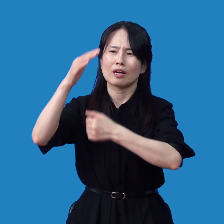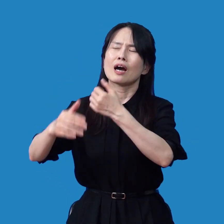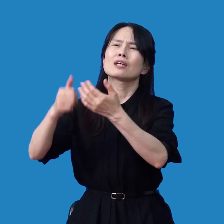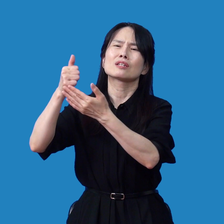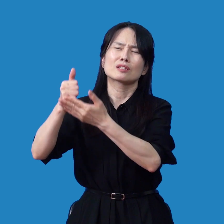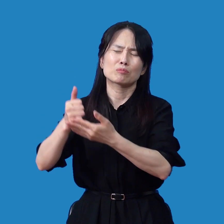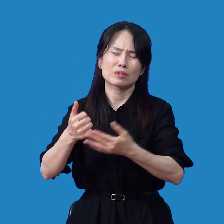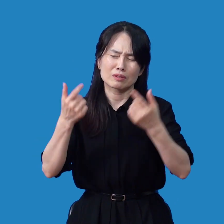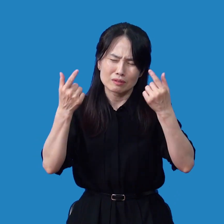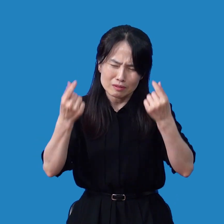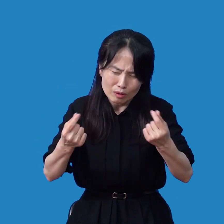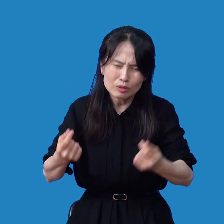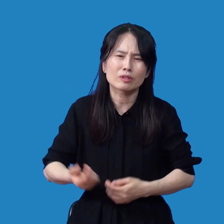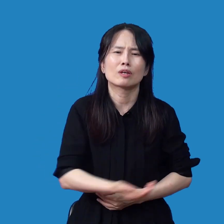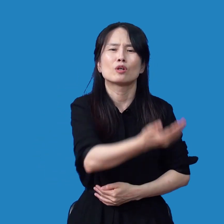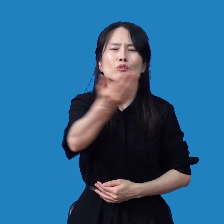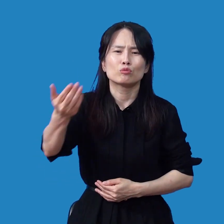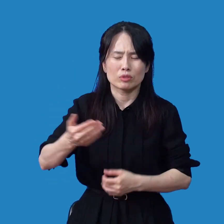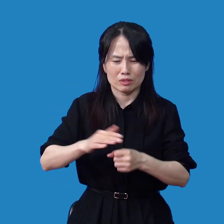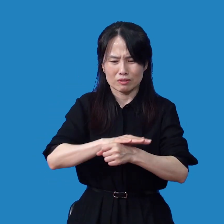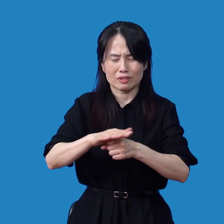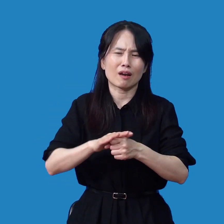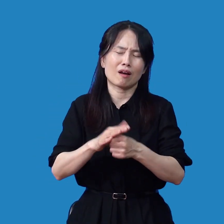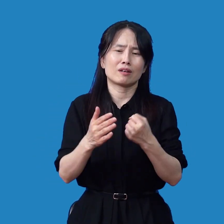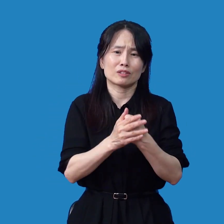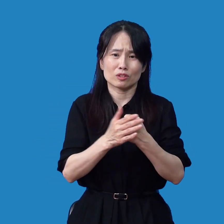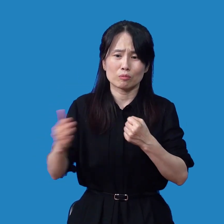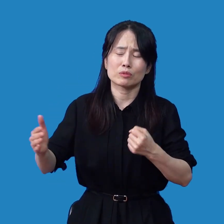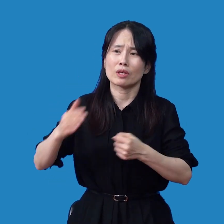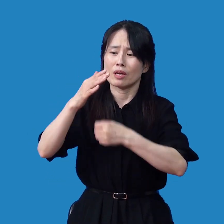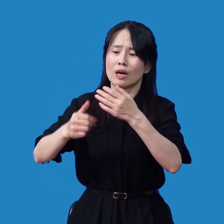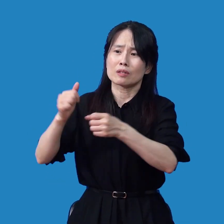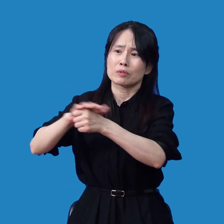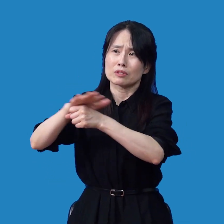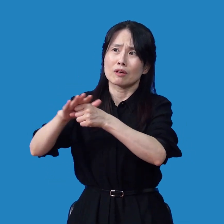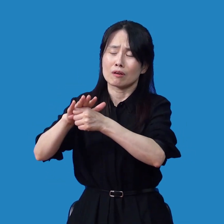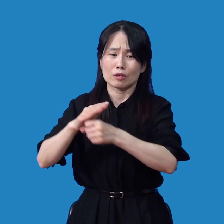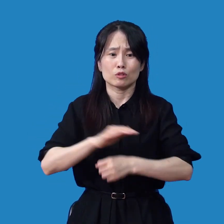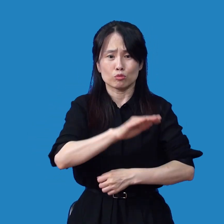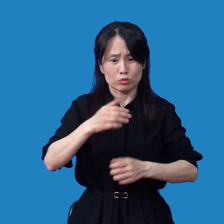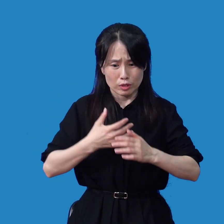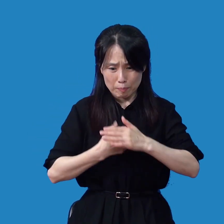우리를 사랑하시는데 그 사랑에서 우리를 빼앗아갈 자가 누가 있겠습니까?